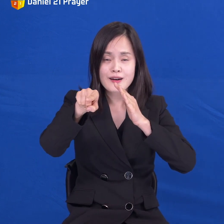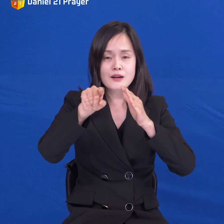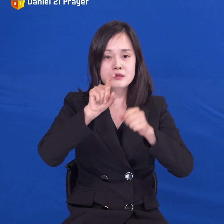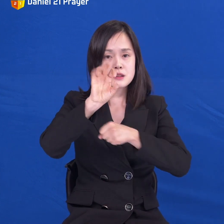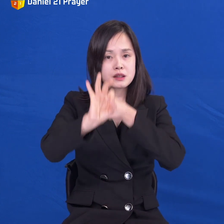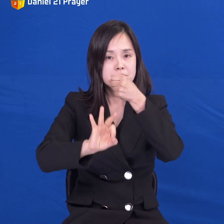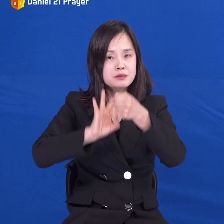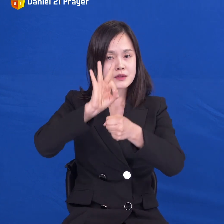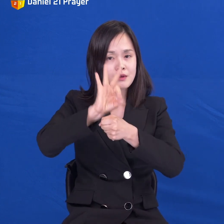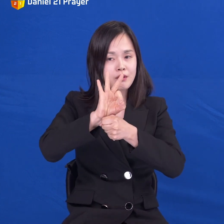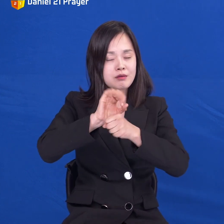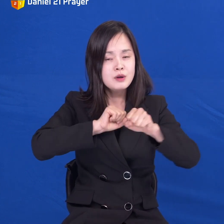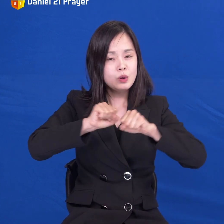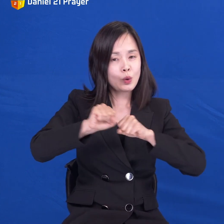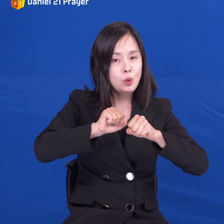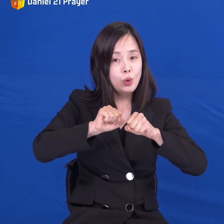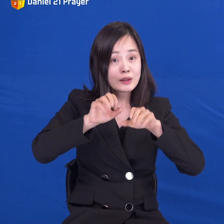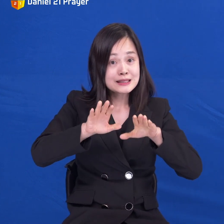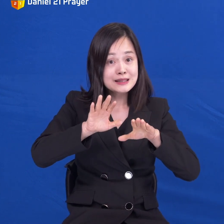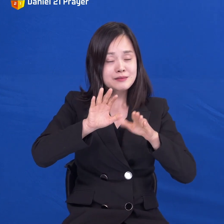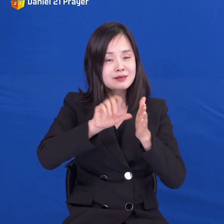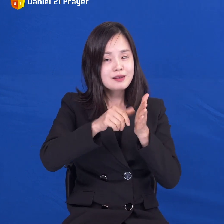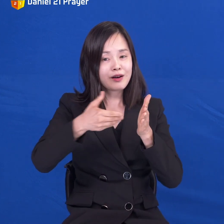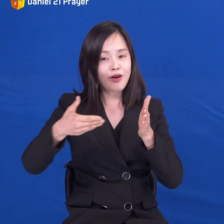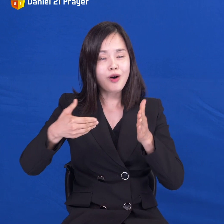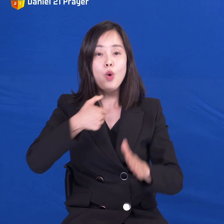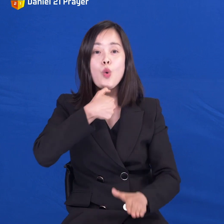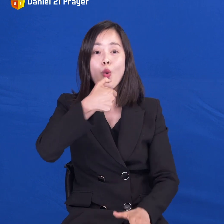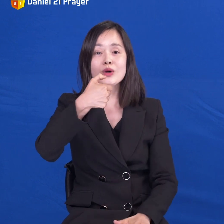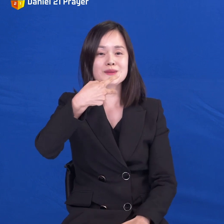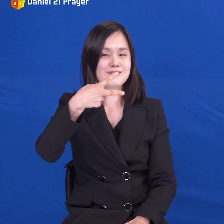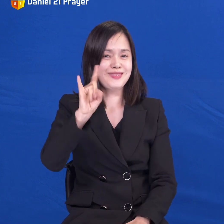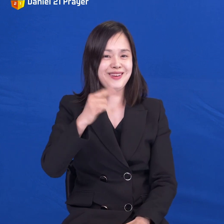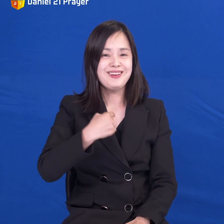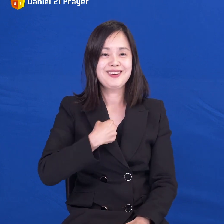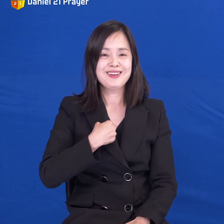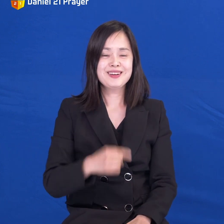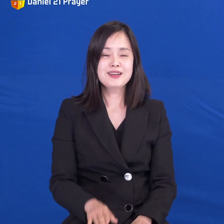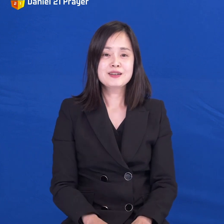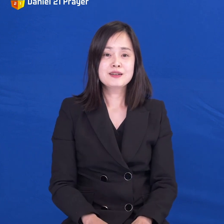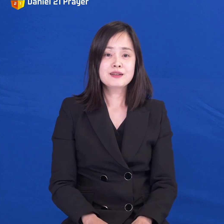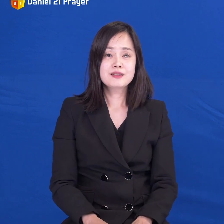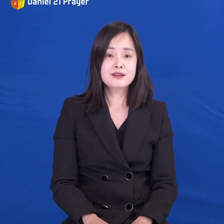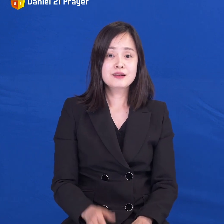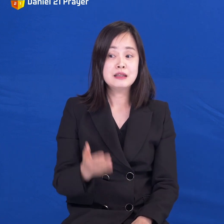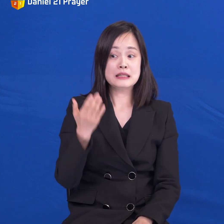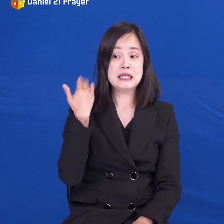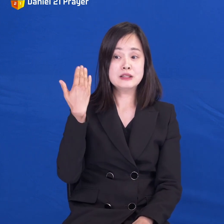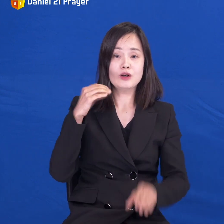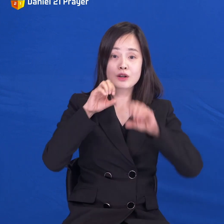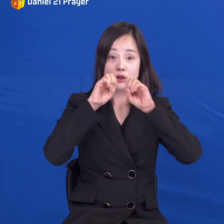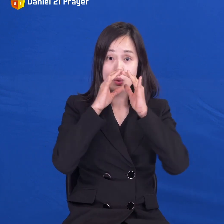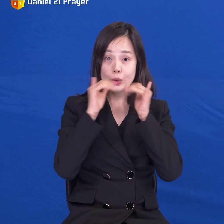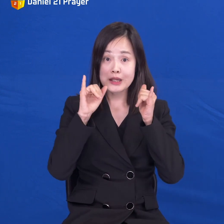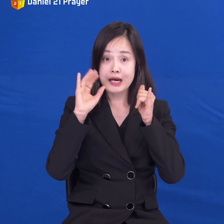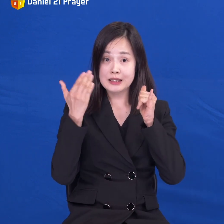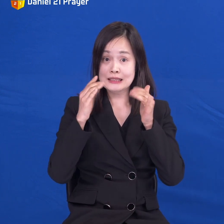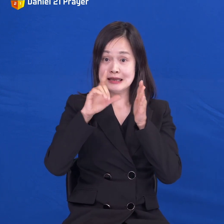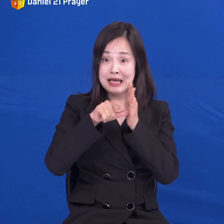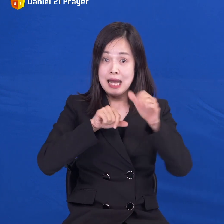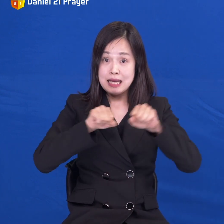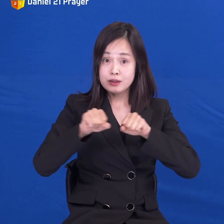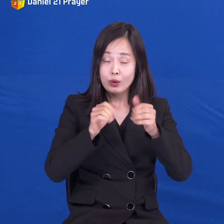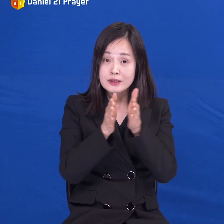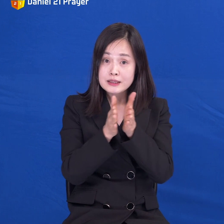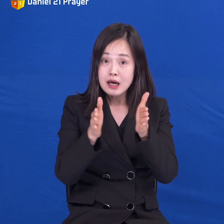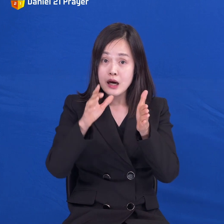이제 50대입니다. 그런데 제가 선교사로서 초창기에 가장 많이 들었던 말이 선교사